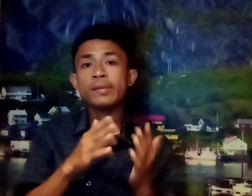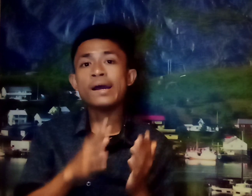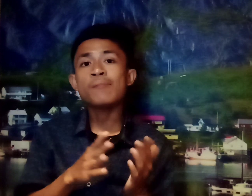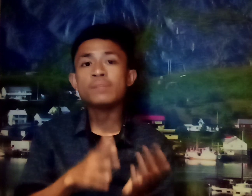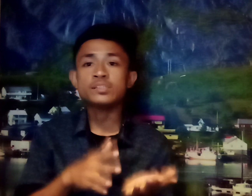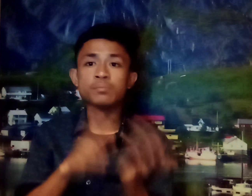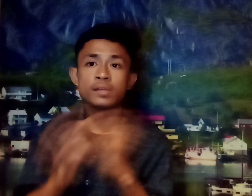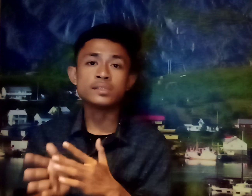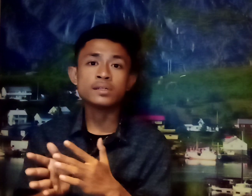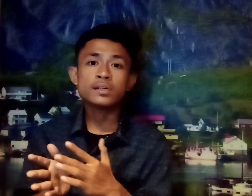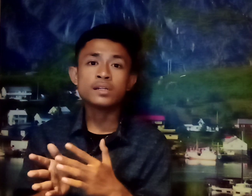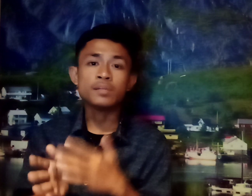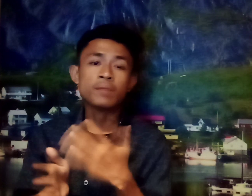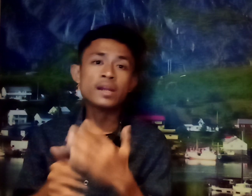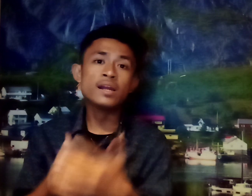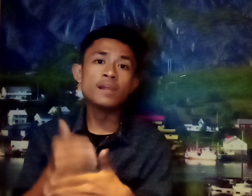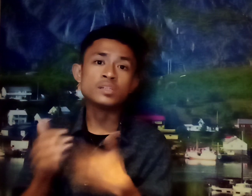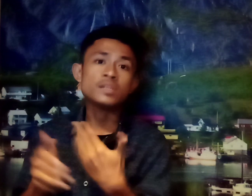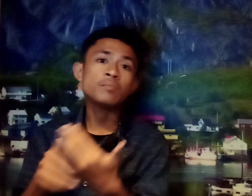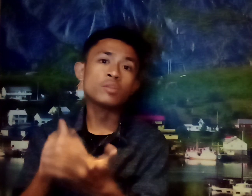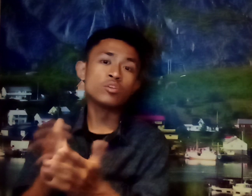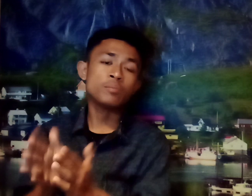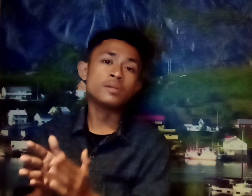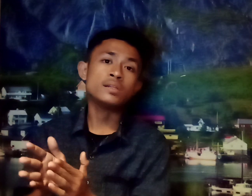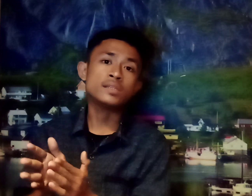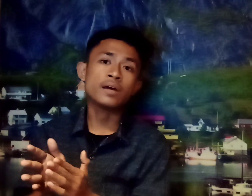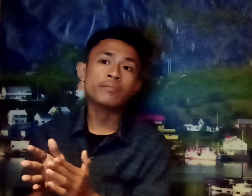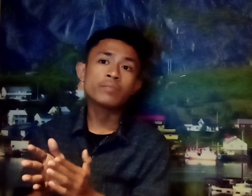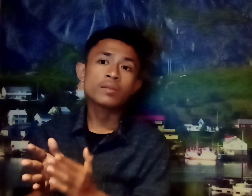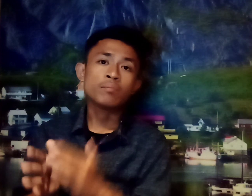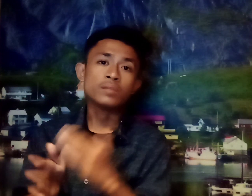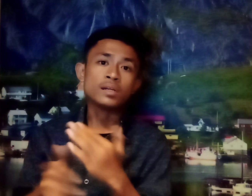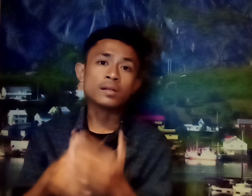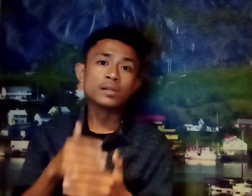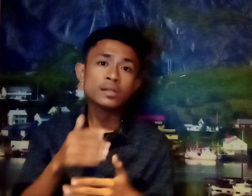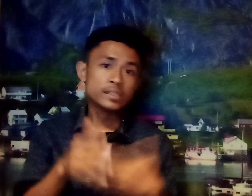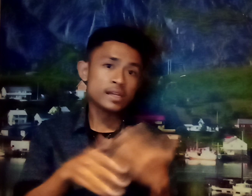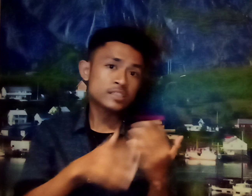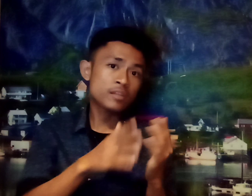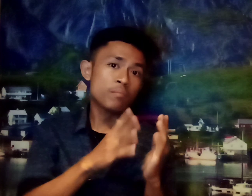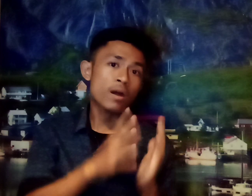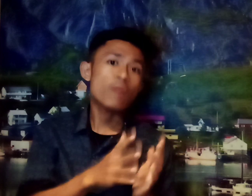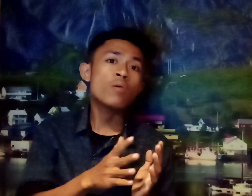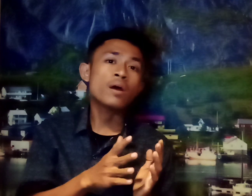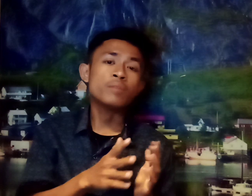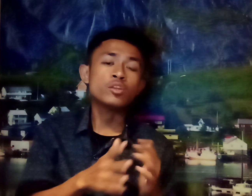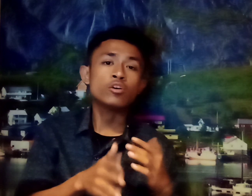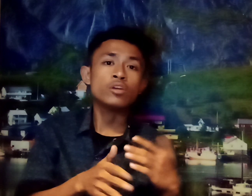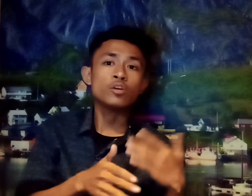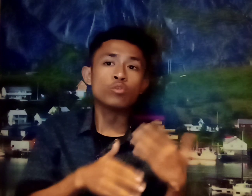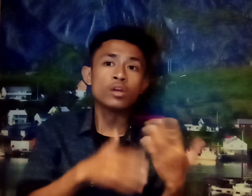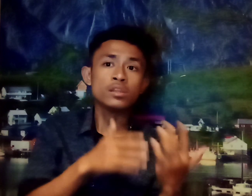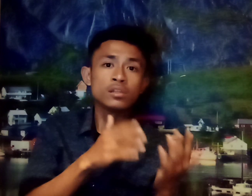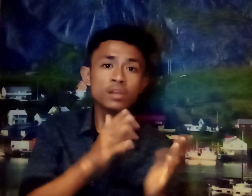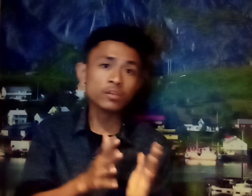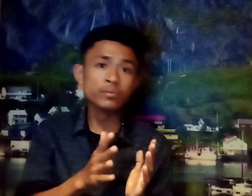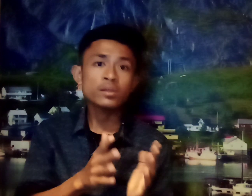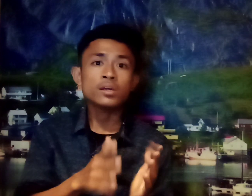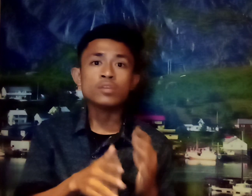perbedaan masing-masing, di mana dalam segi metode penelitian dijelaskan bahwa metode kuantitatif itu